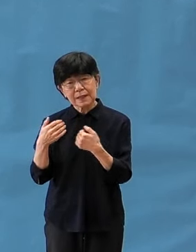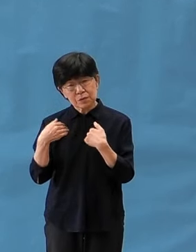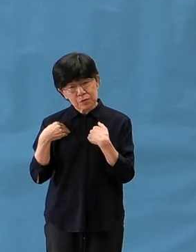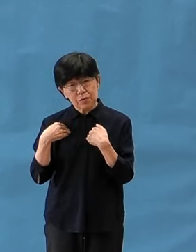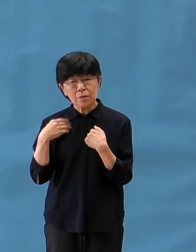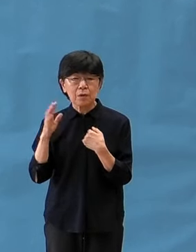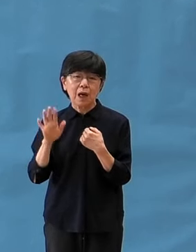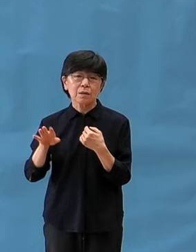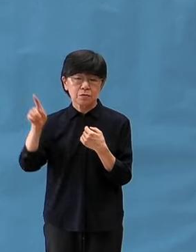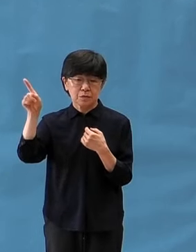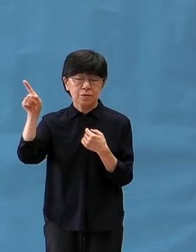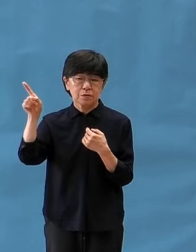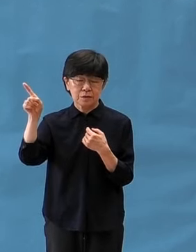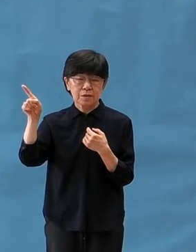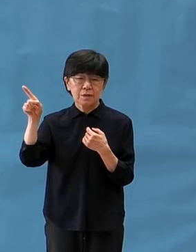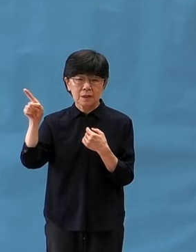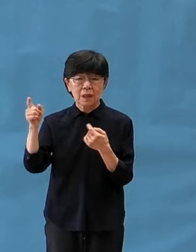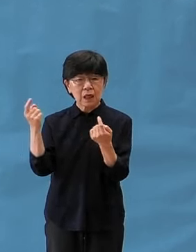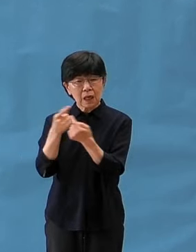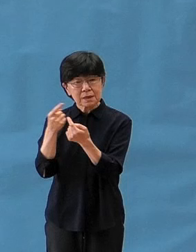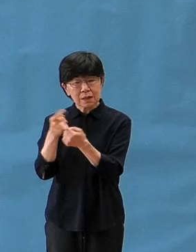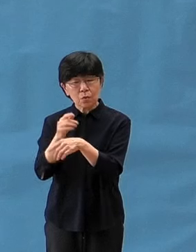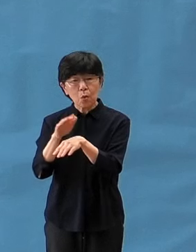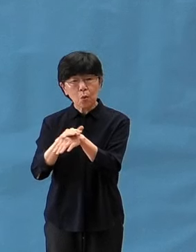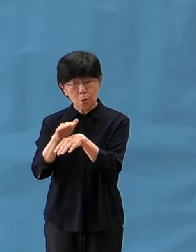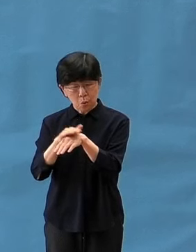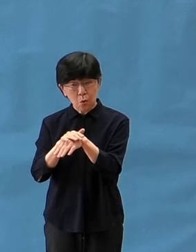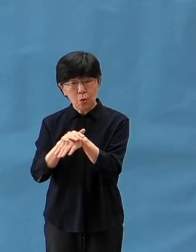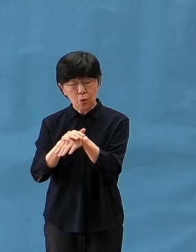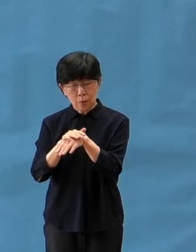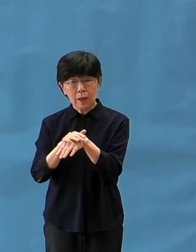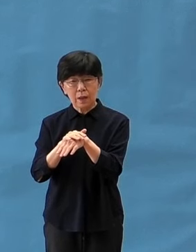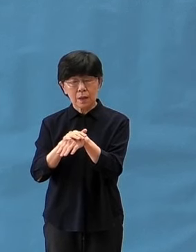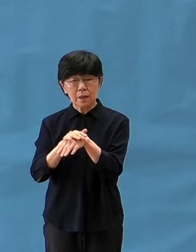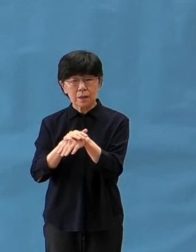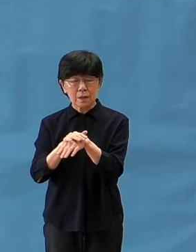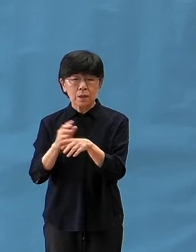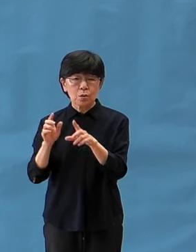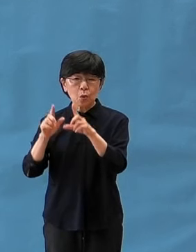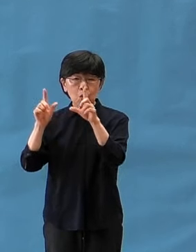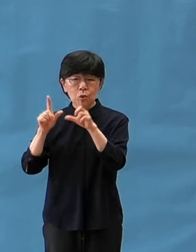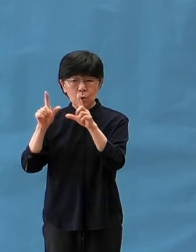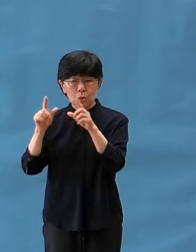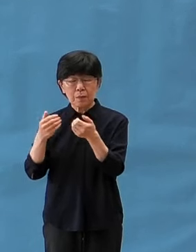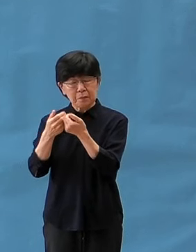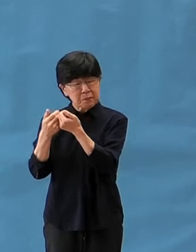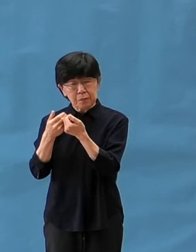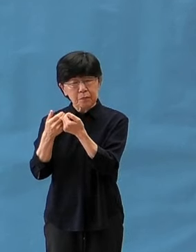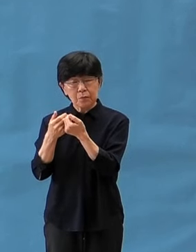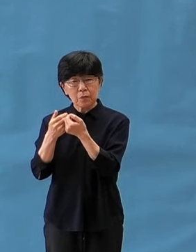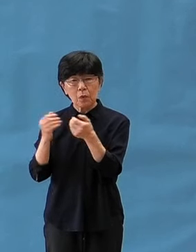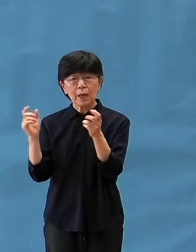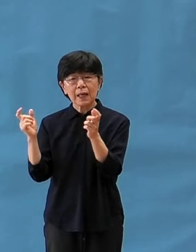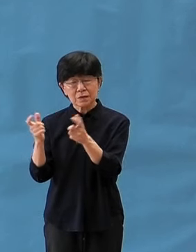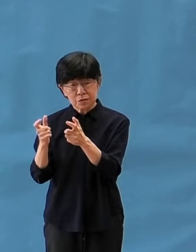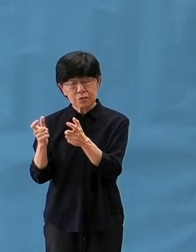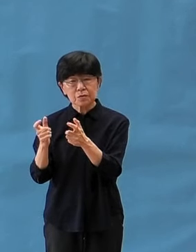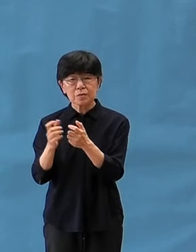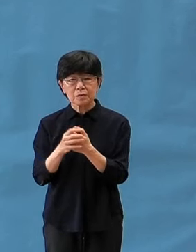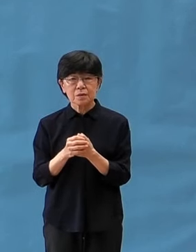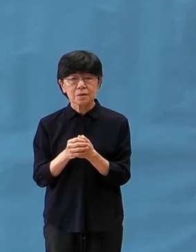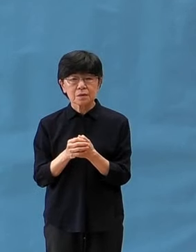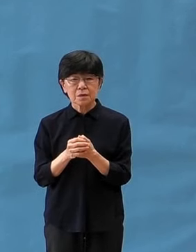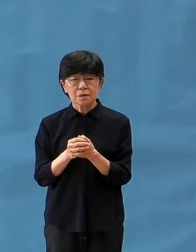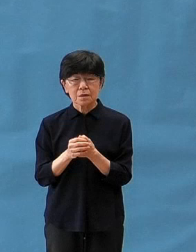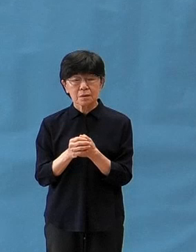んある。その改善の仕方が東京の一極の局のその程度を緩和する。別に東京をね、